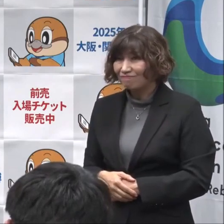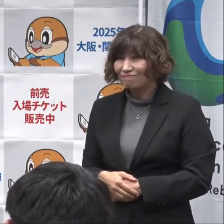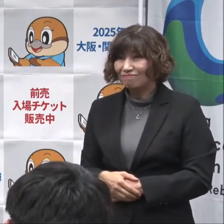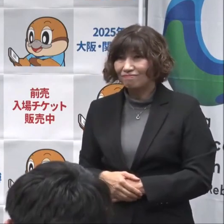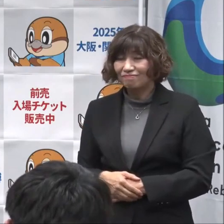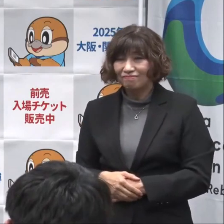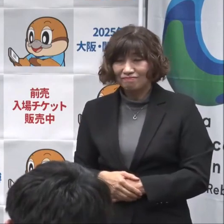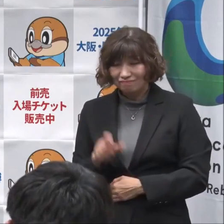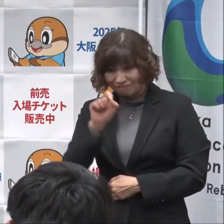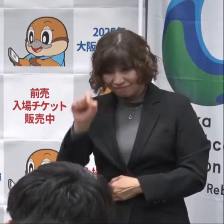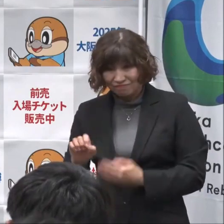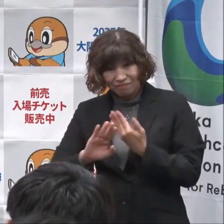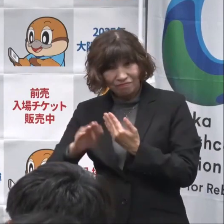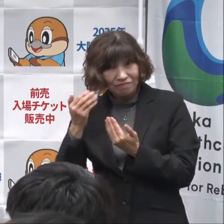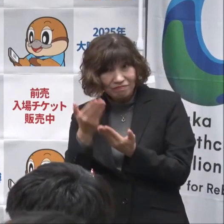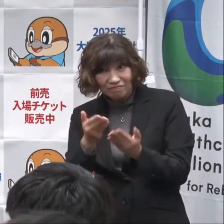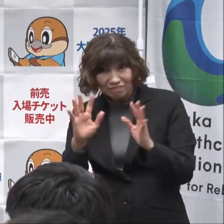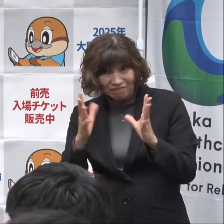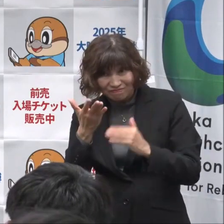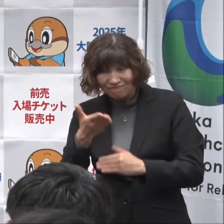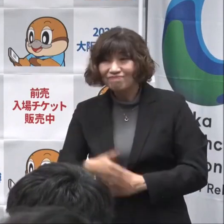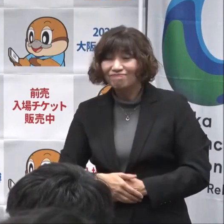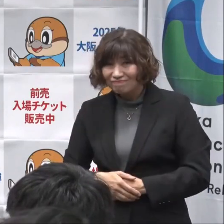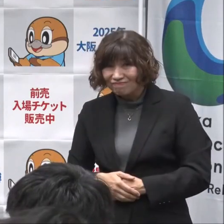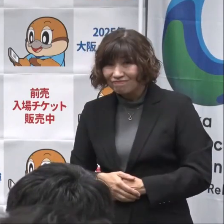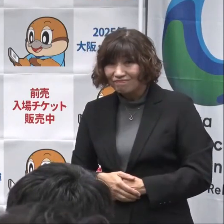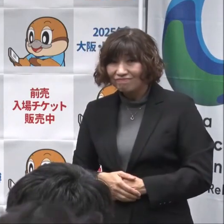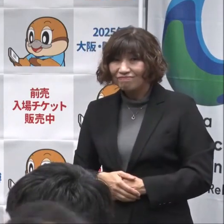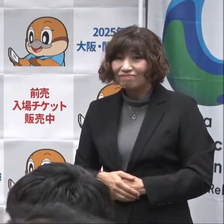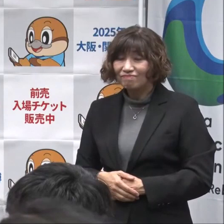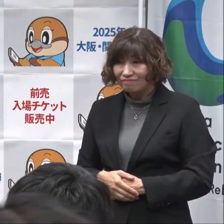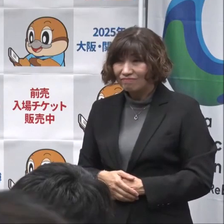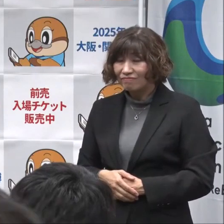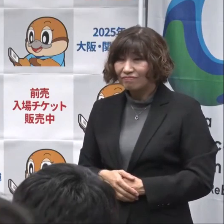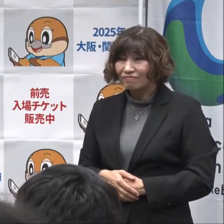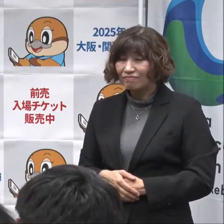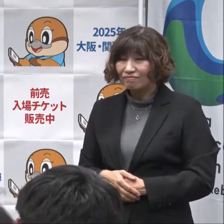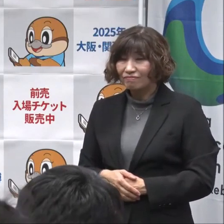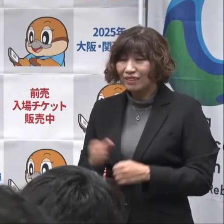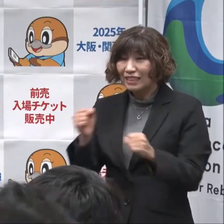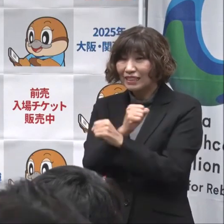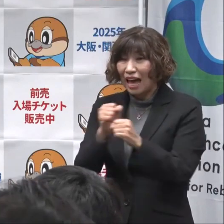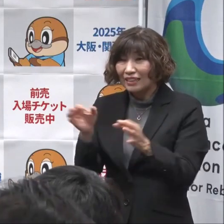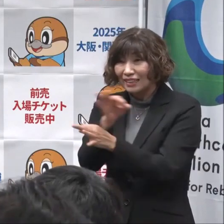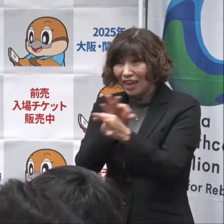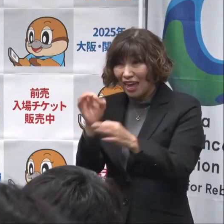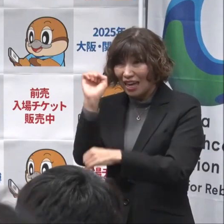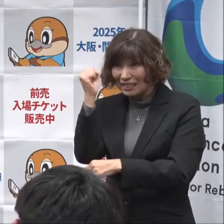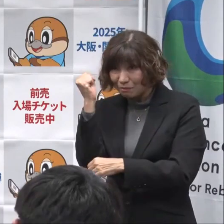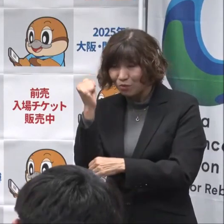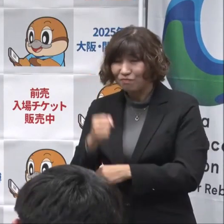他にご質問される方はよろしいでしょうか。産経新聞さん。